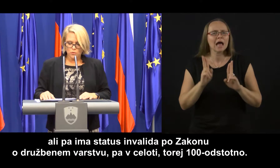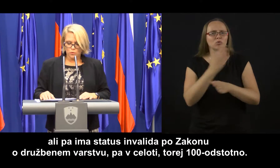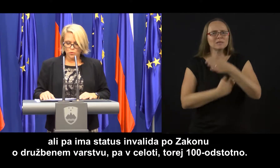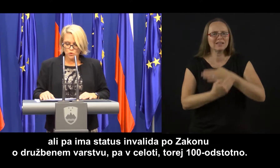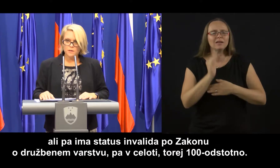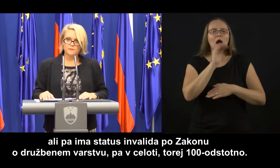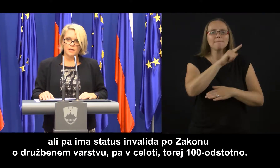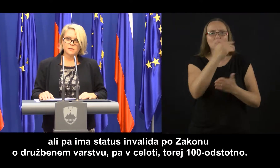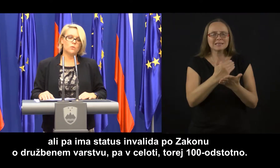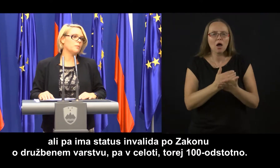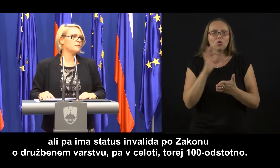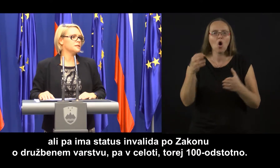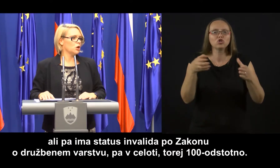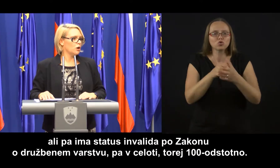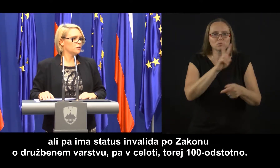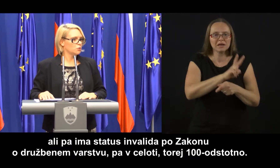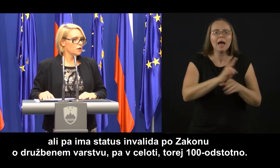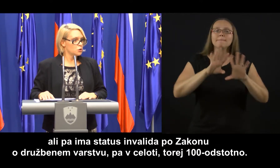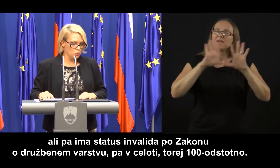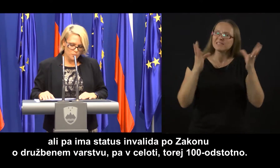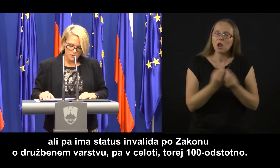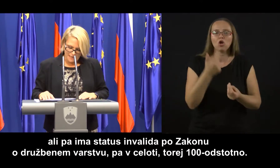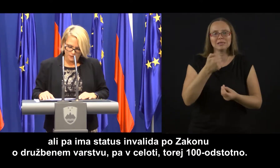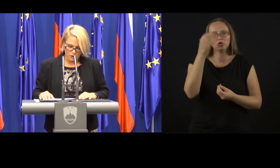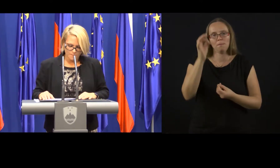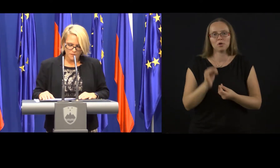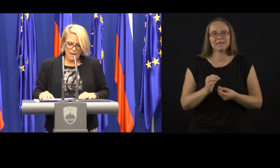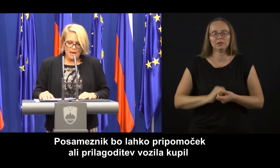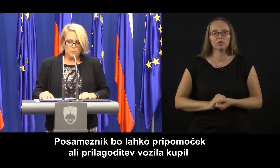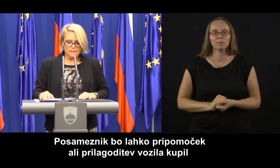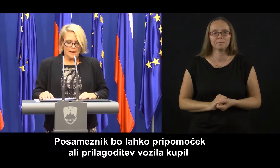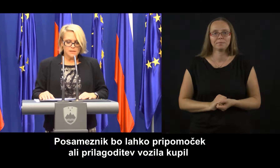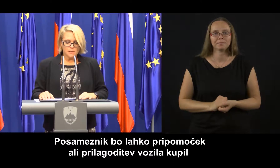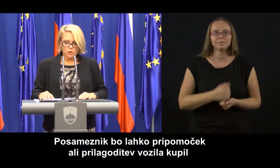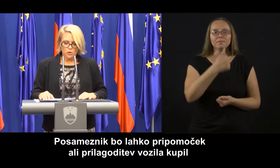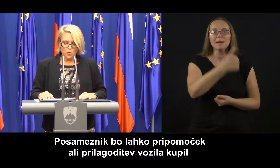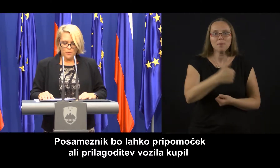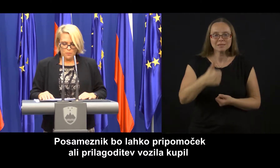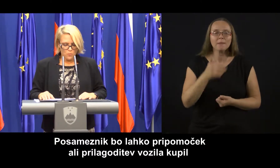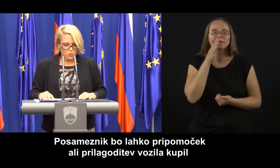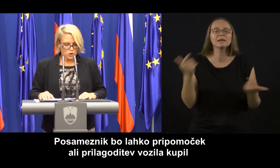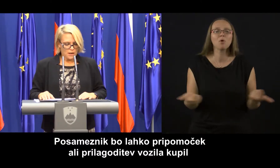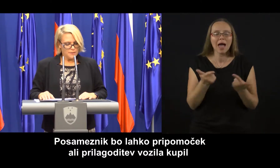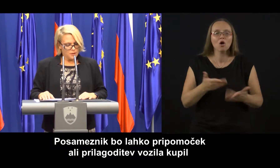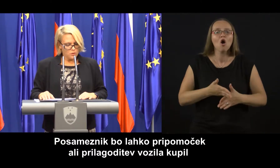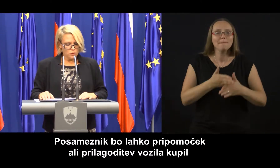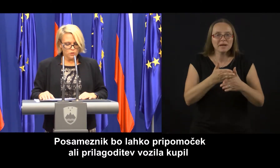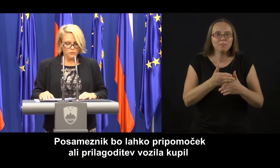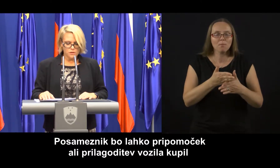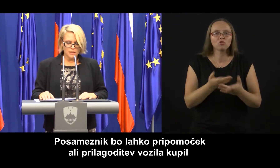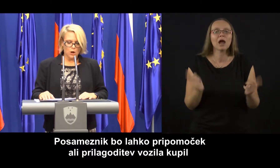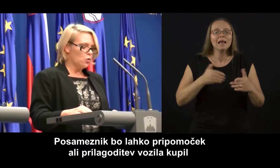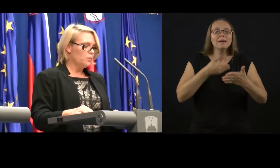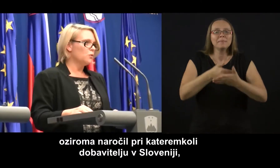po zakonu o družbenem varstvu pa v celoti, torej 100%. Posameznik bo lahko pripomoček ali